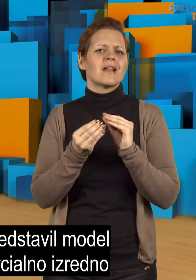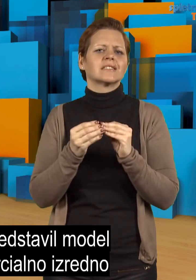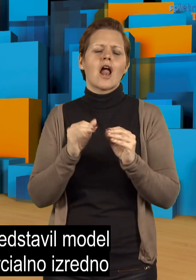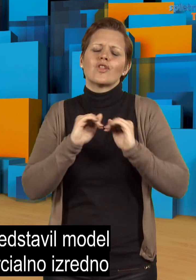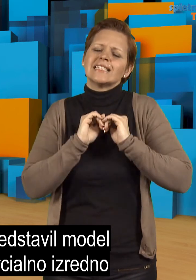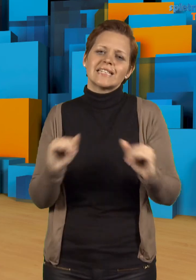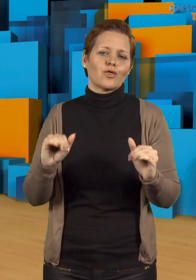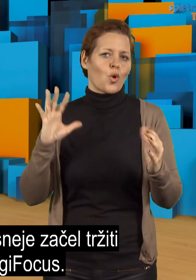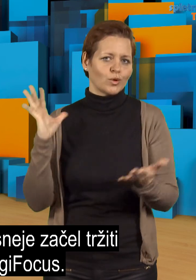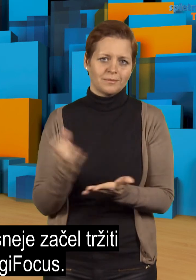komercialno izredno uspešen.